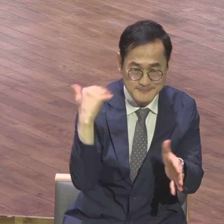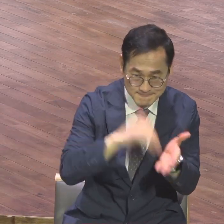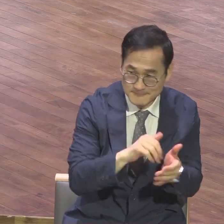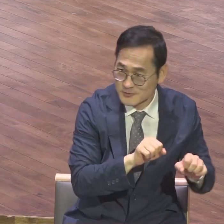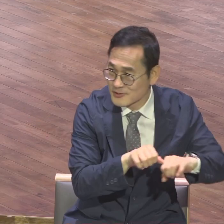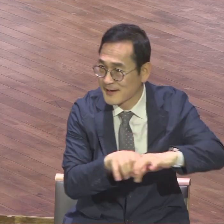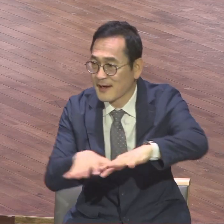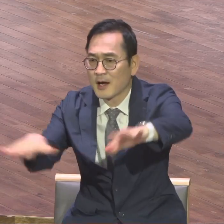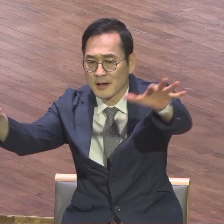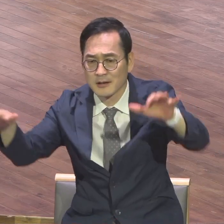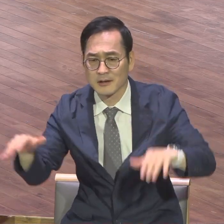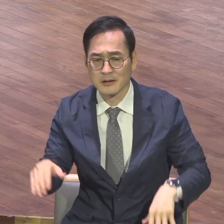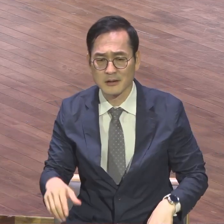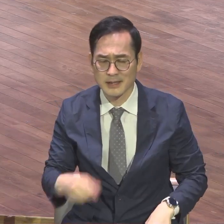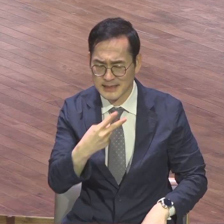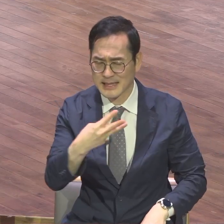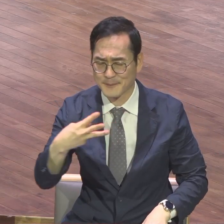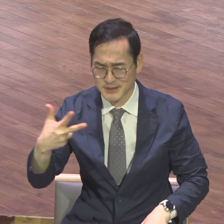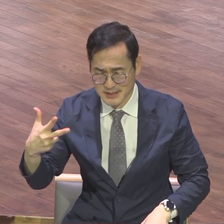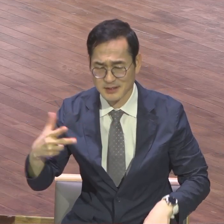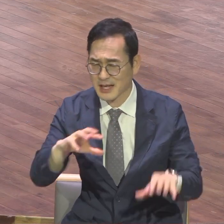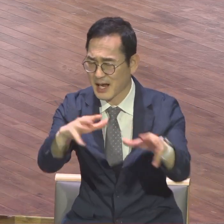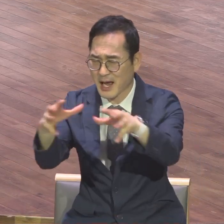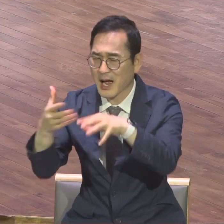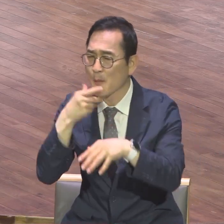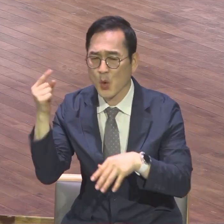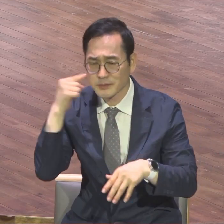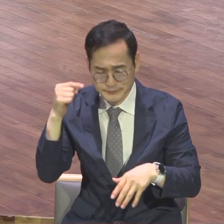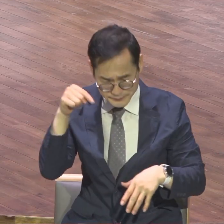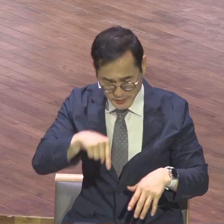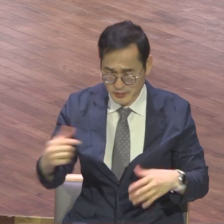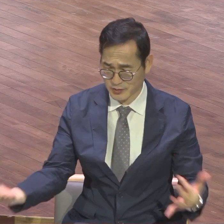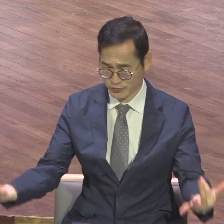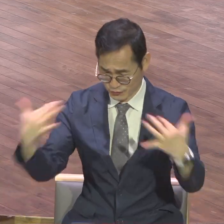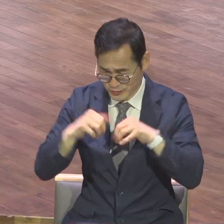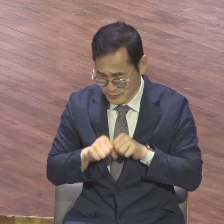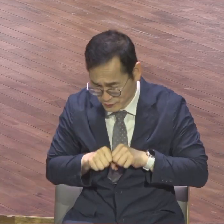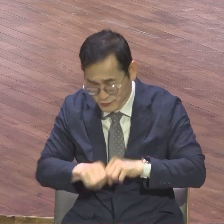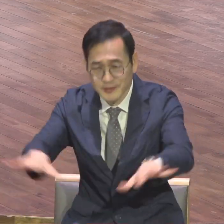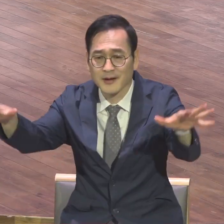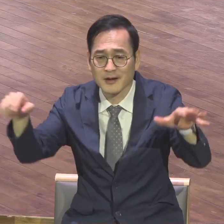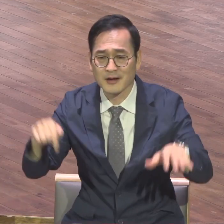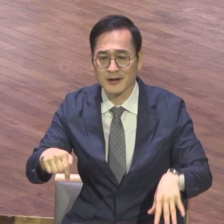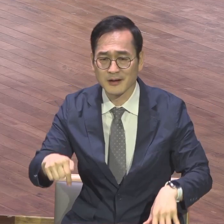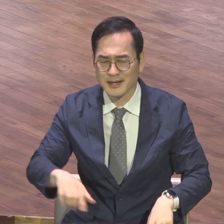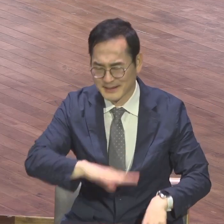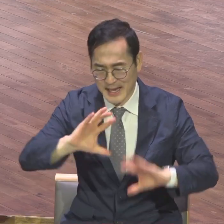복음은 우리 모두를 살리자. 모두를 살리는 스케줄이